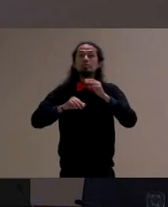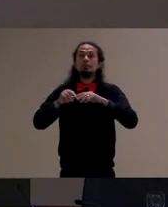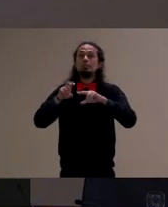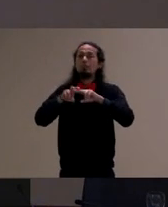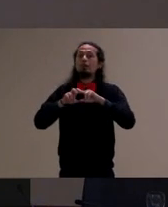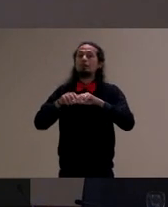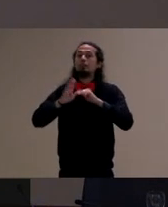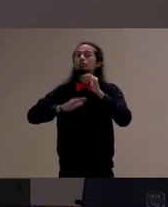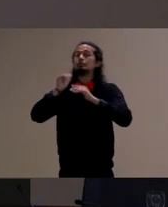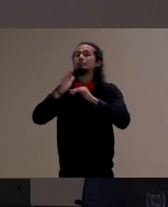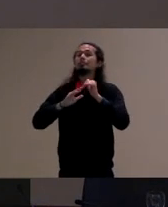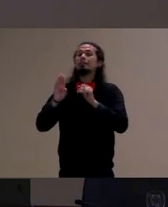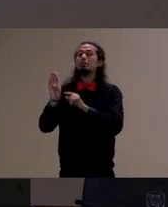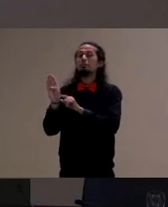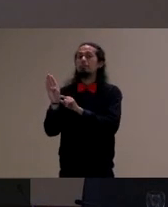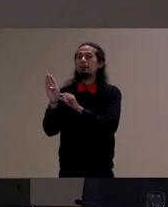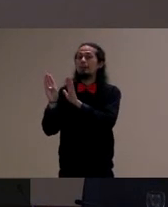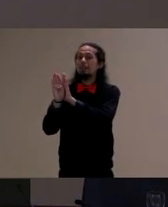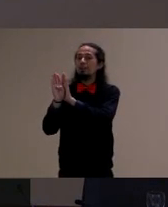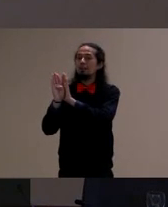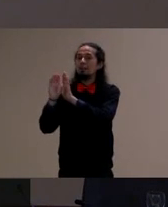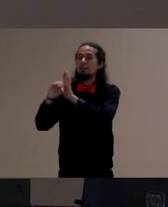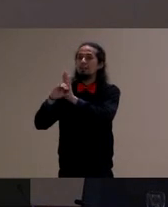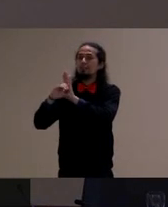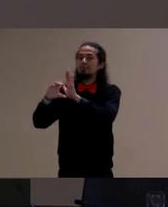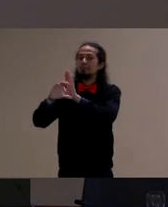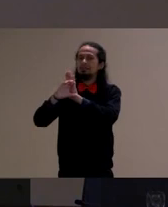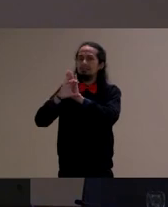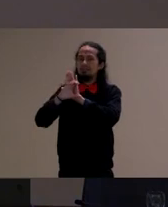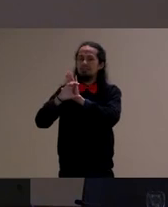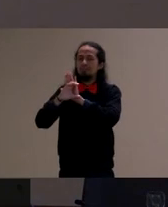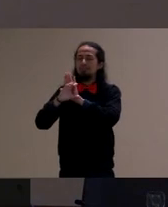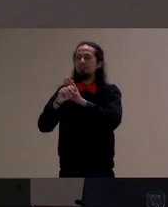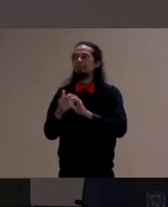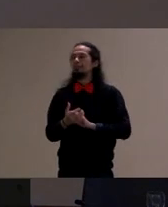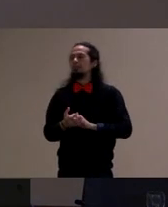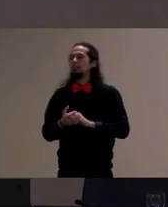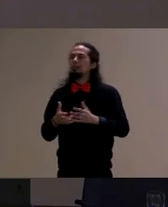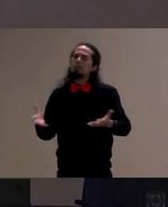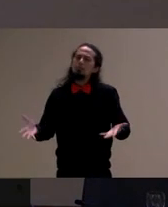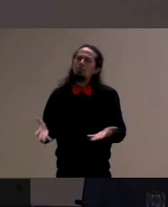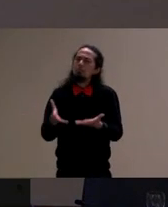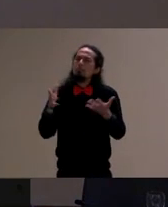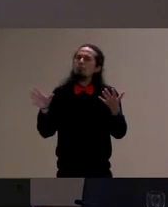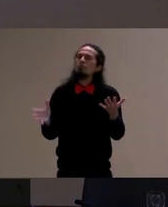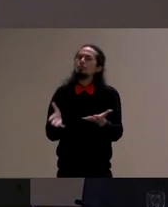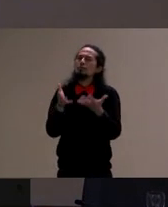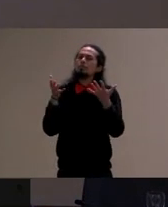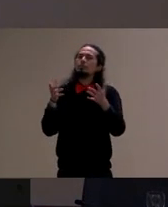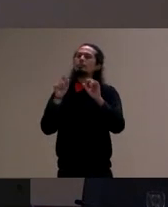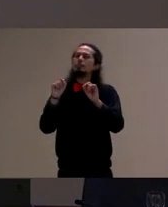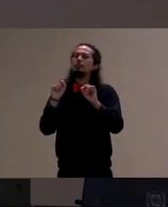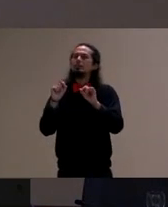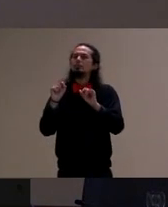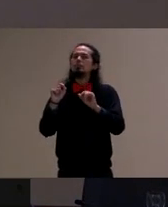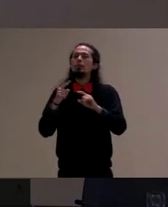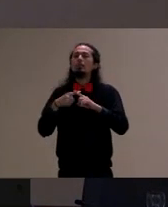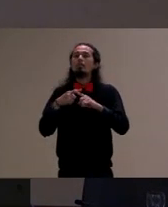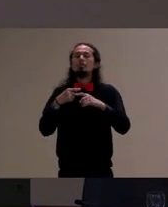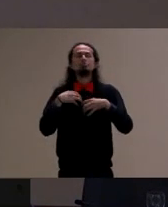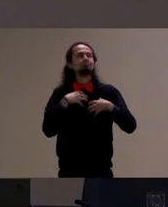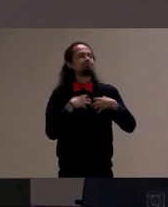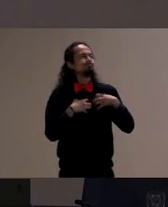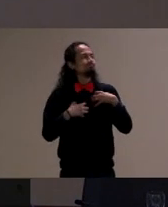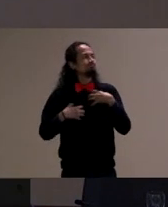Essa discussão e essa escrita desse texto foi também motivada pela pela incomodação